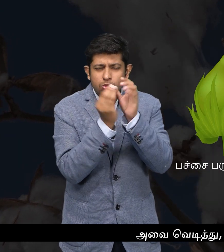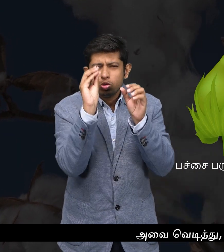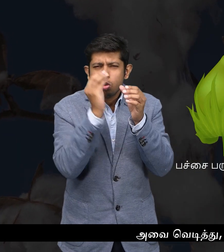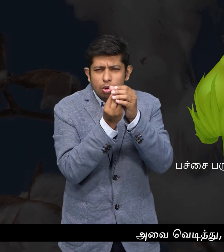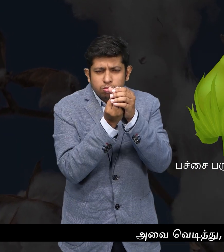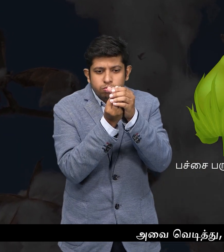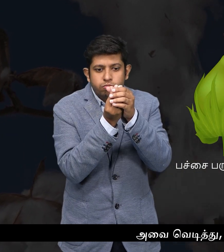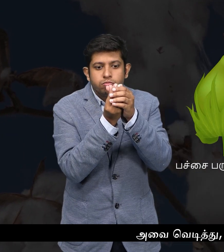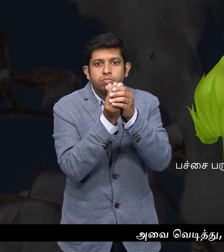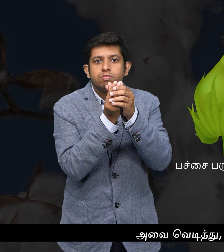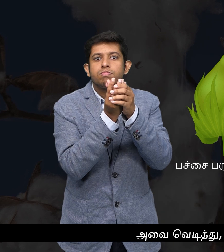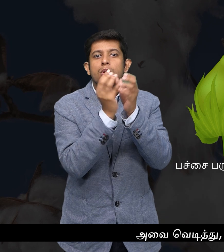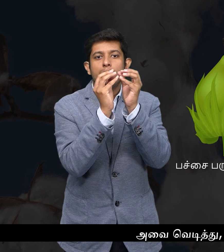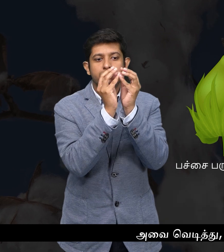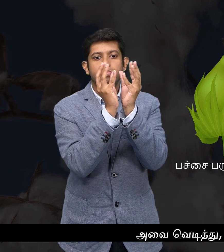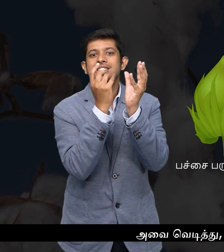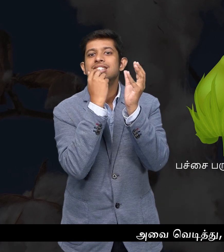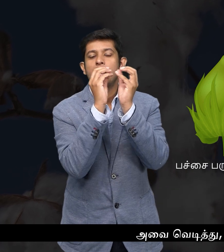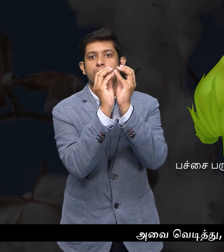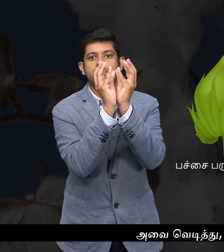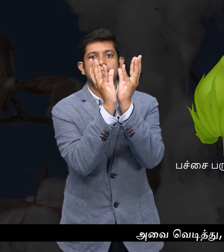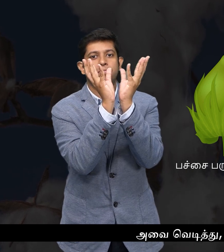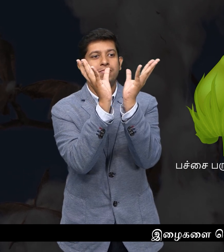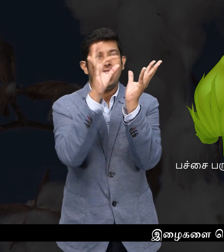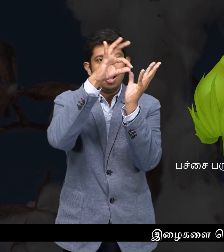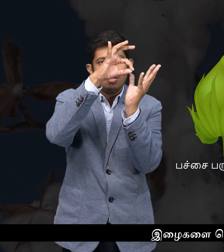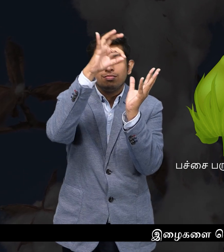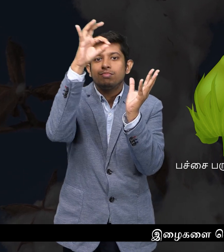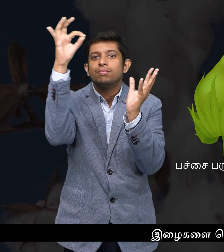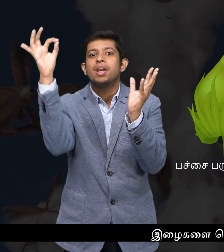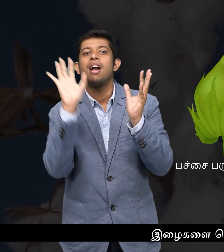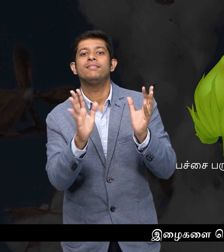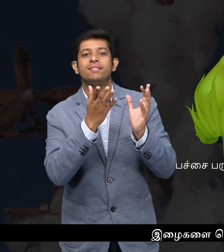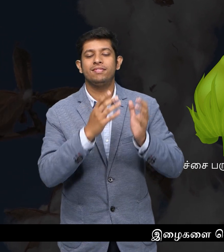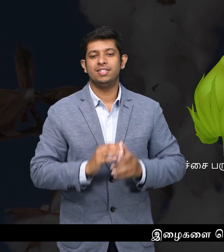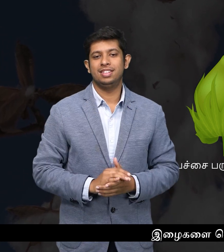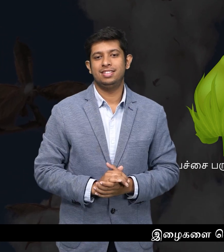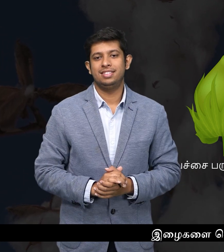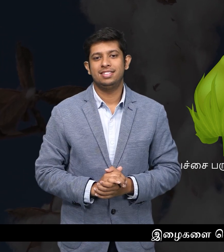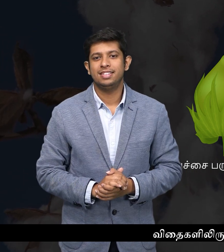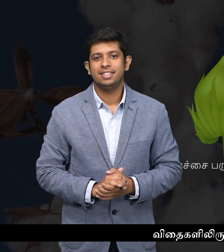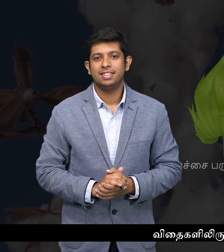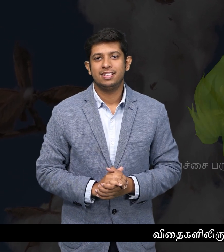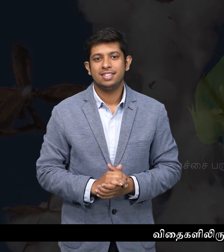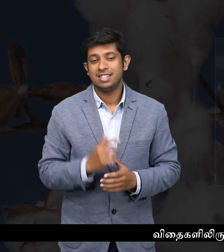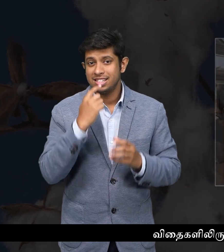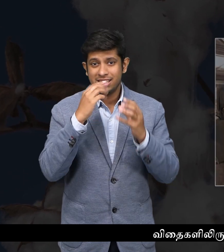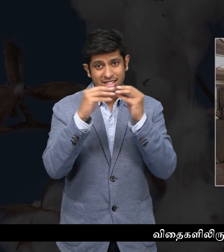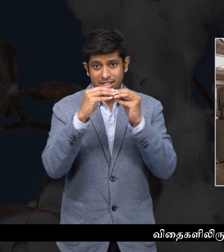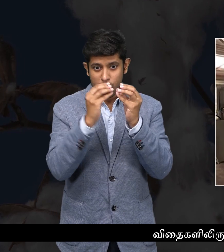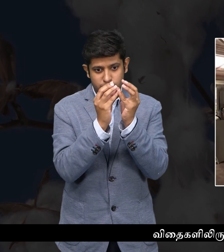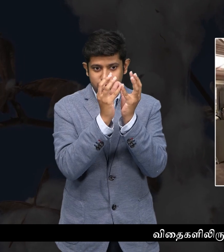விதையிலிருந்து பிரிக்கும் செயல்முறை நீக்கல் என்று அழைக்கப்படுகிறது. இது துணிகள் மற்றும் இலைகளின் வகைகளை பற்றி